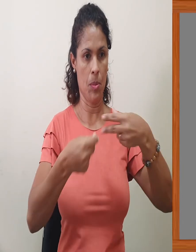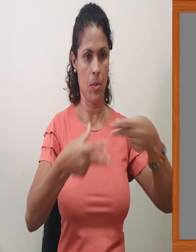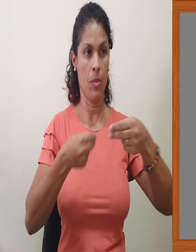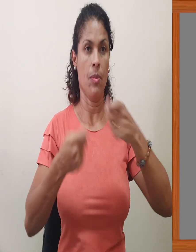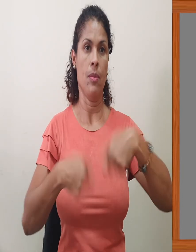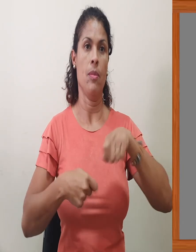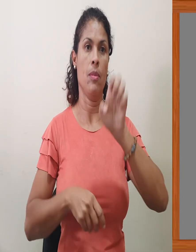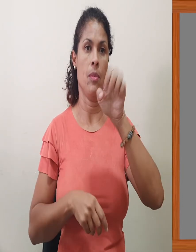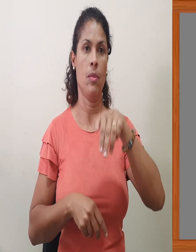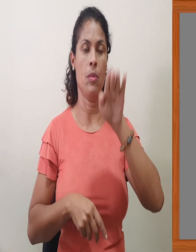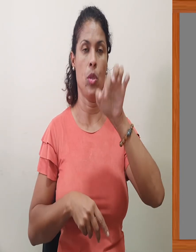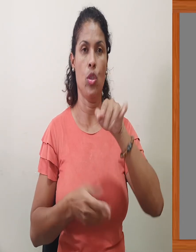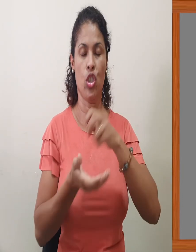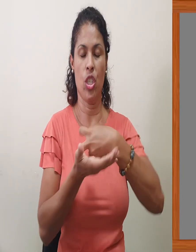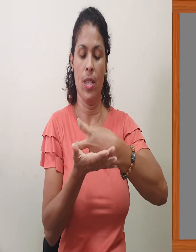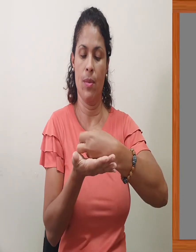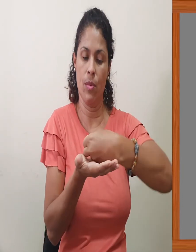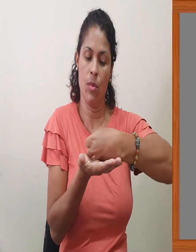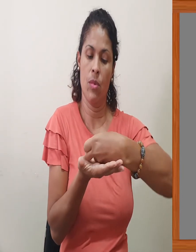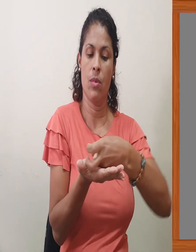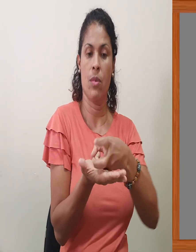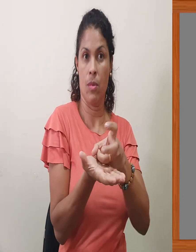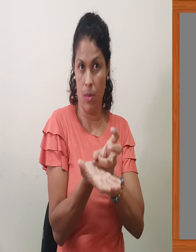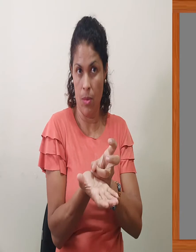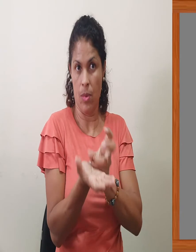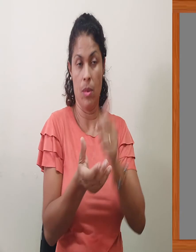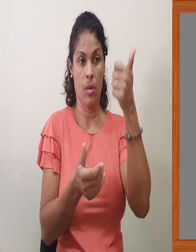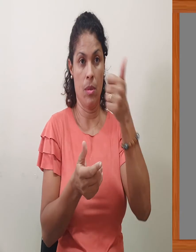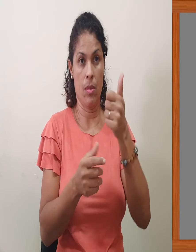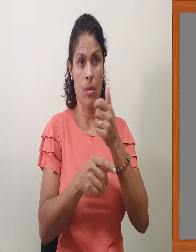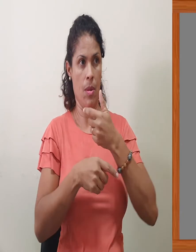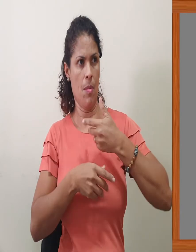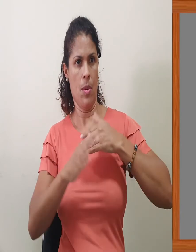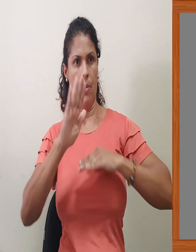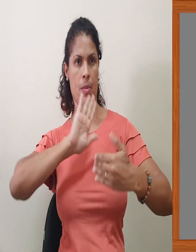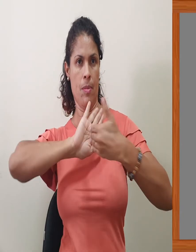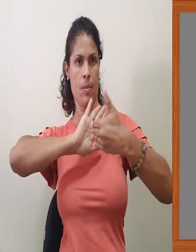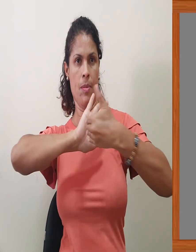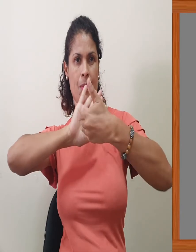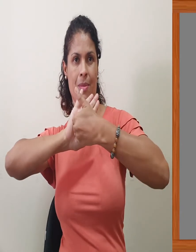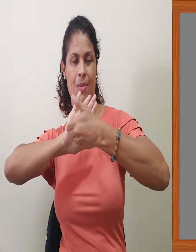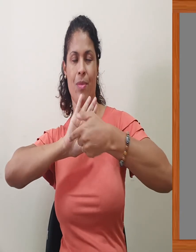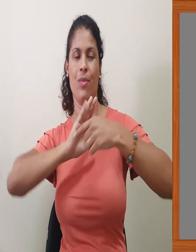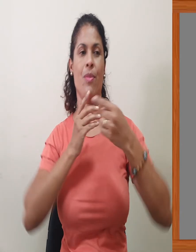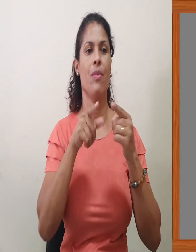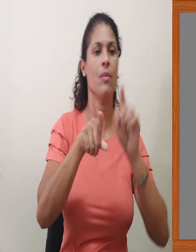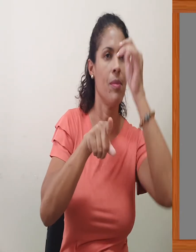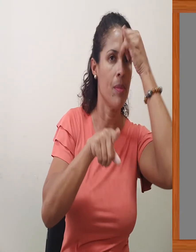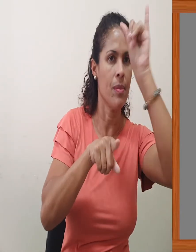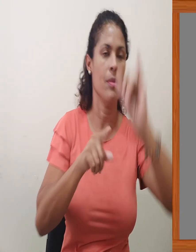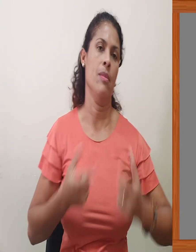após a lactação, pela autotolerância no sistema imune, é essencial na embriogênese e